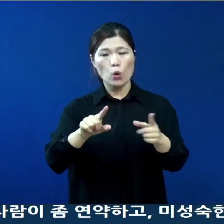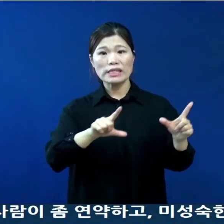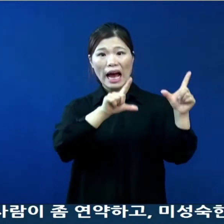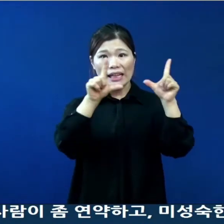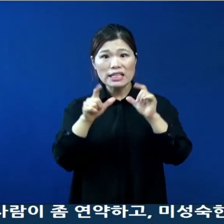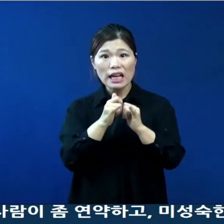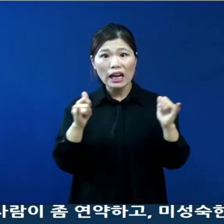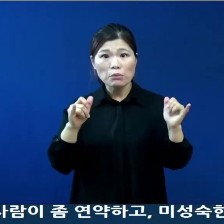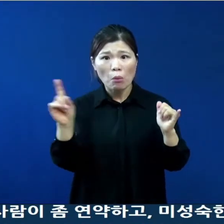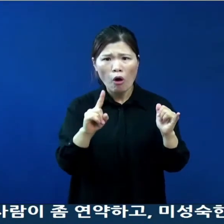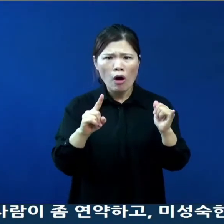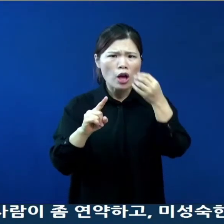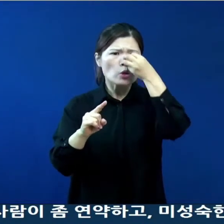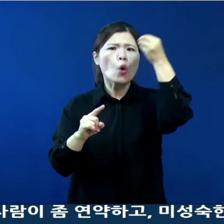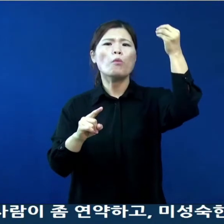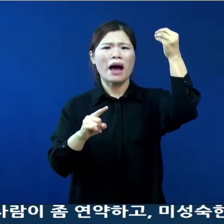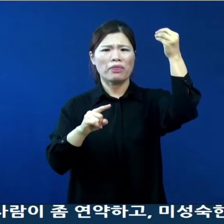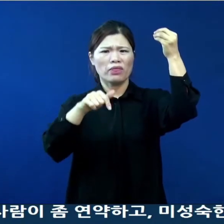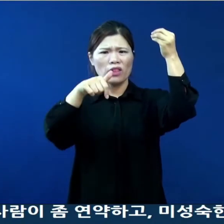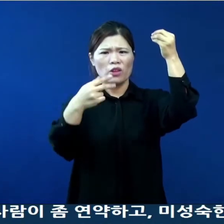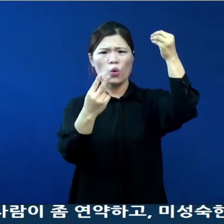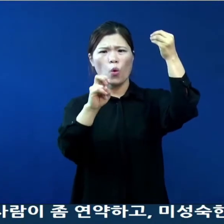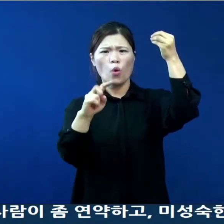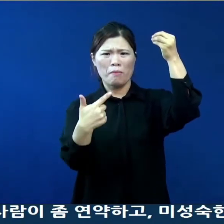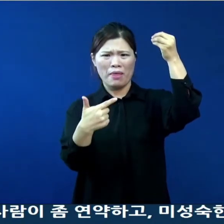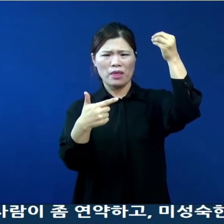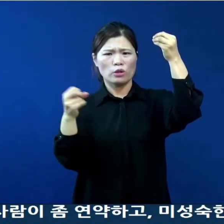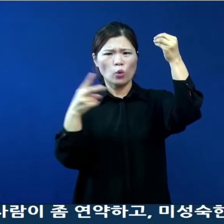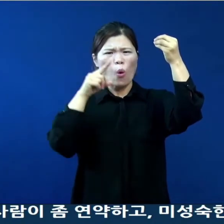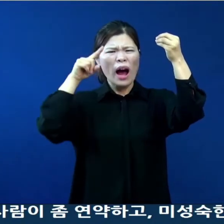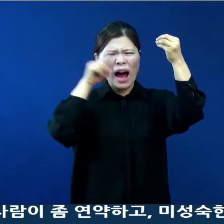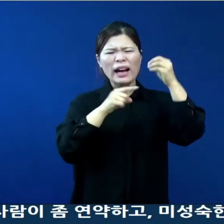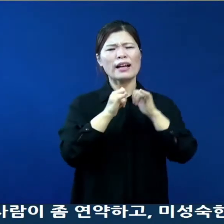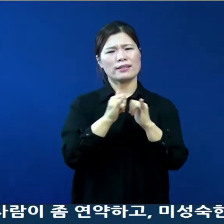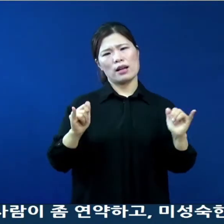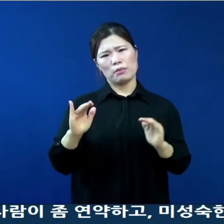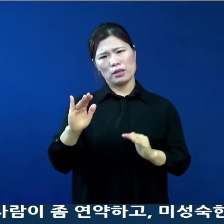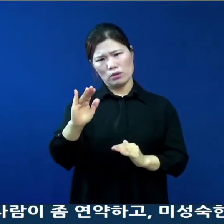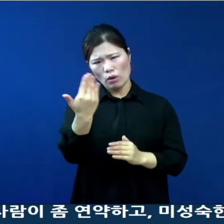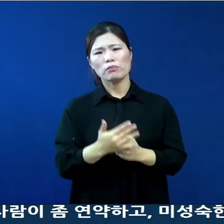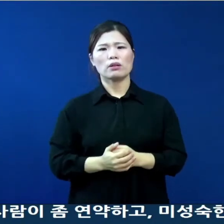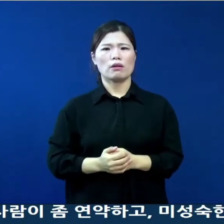사람은 교만한 사람이고 그 사람은 악한 사람인 것입니다.